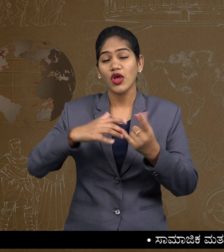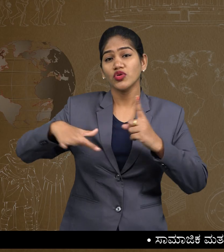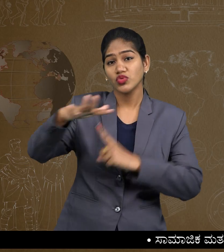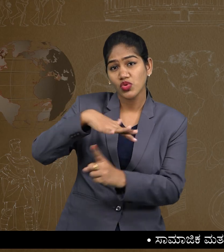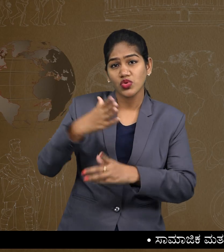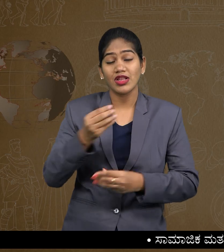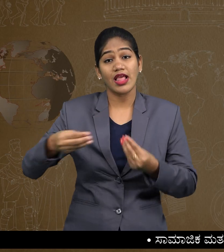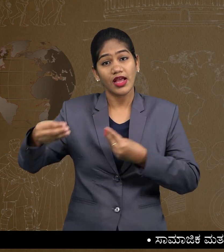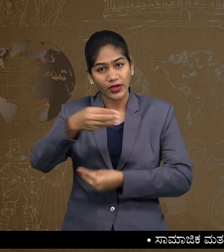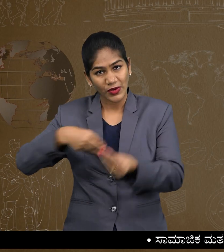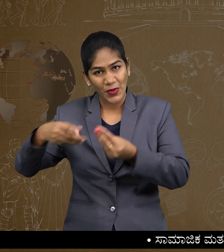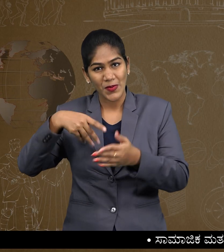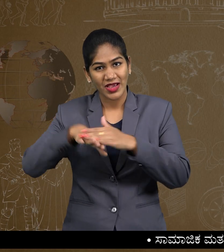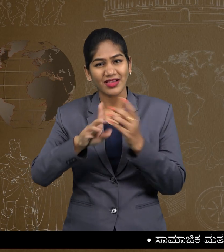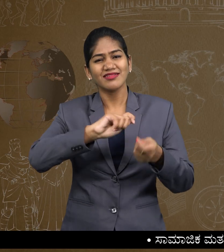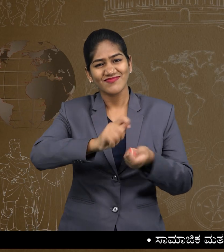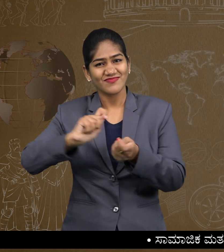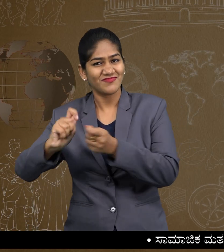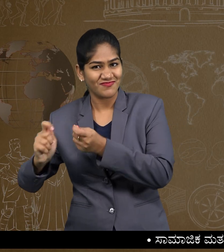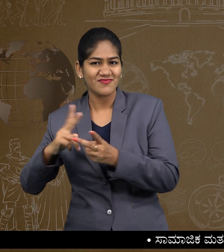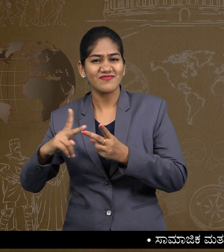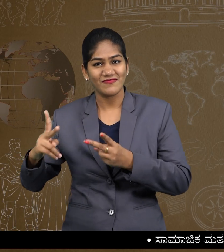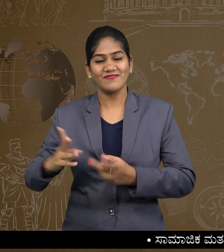ಸಾಮಾಜಿಕ ಮತ್ತು ಆರ್ಥಿಕ ಬದಲಾವಣೆಗಳು,